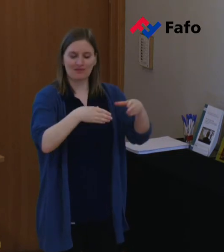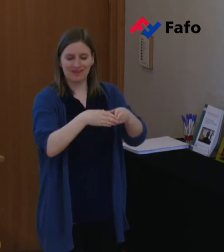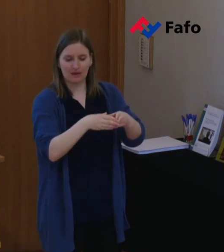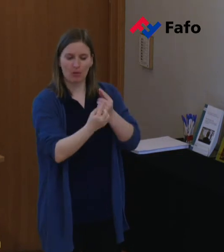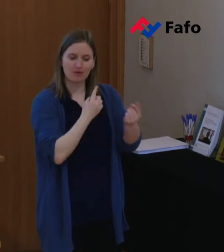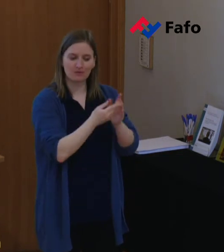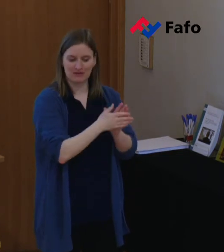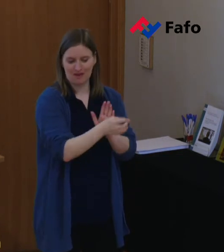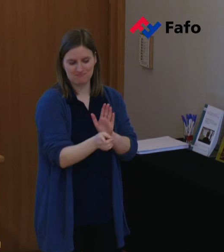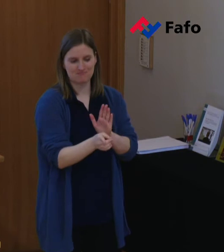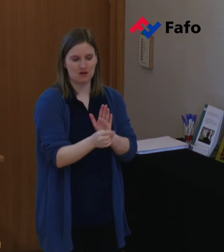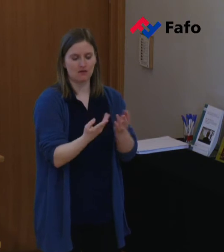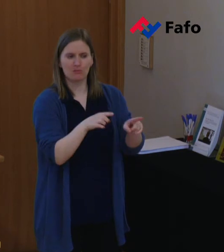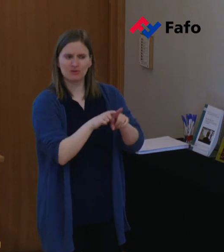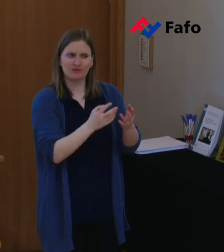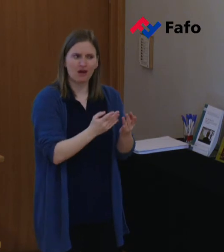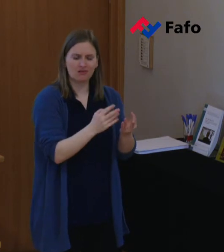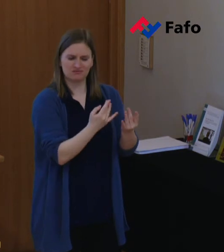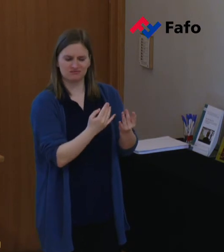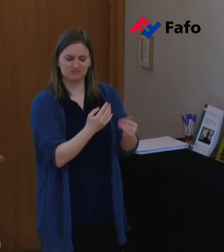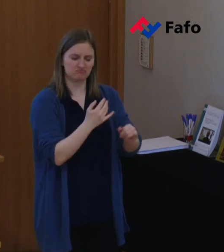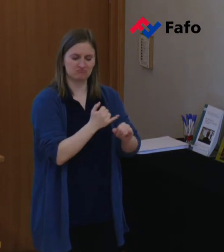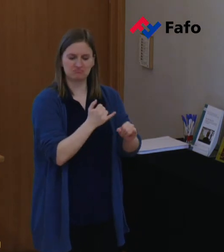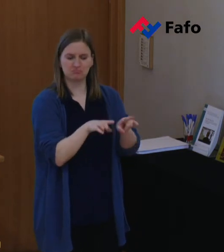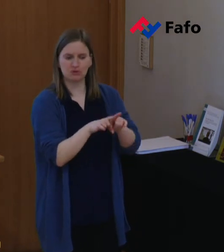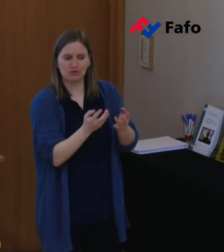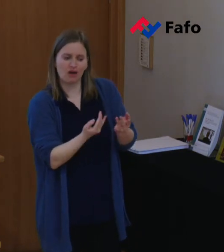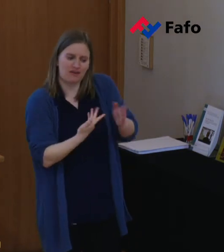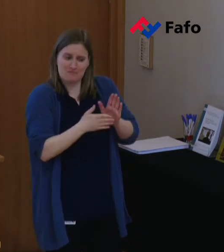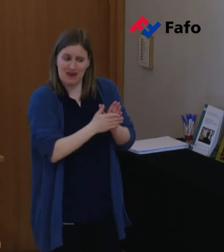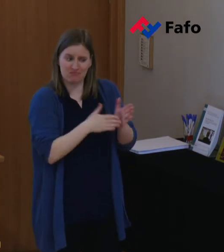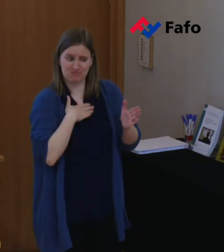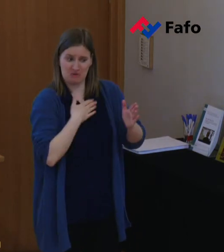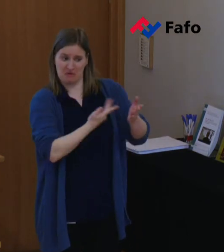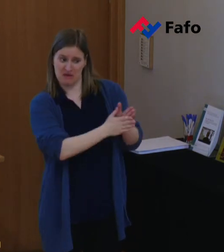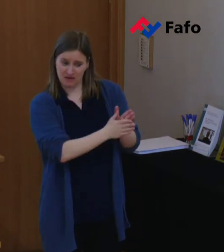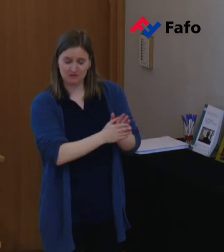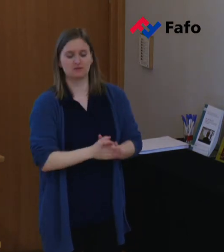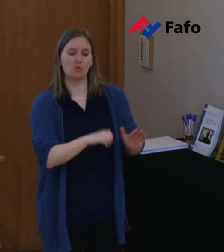Hva betyr dette her? Hva vil det si å være med? Har du lyst til å være med? Og når du da har sagt